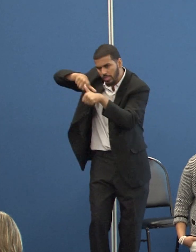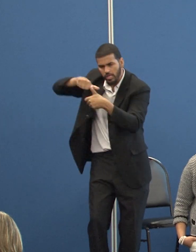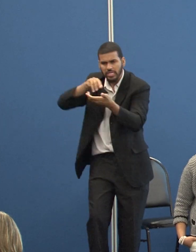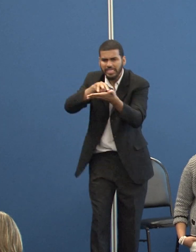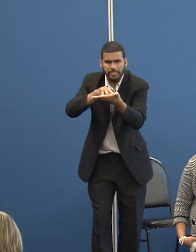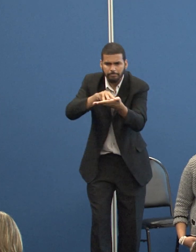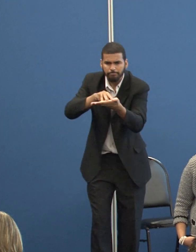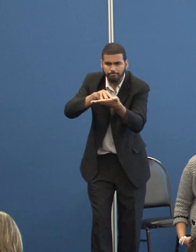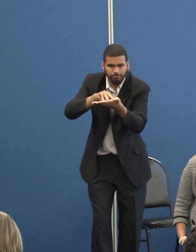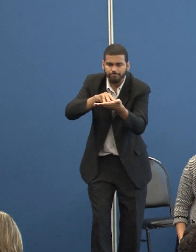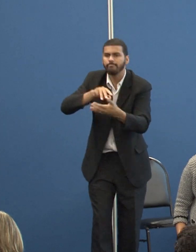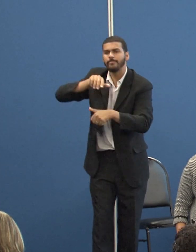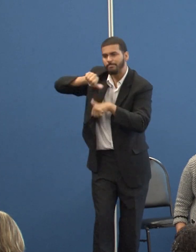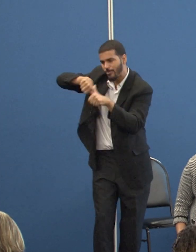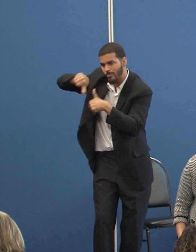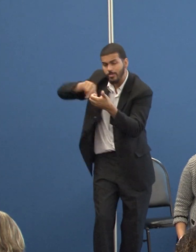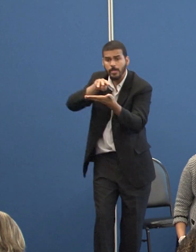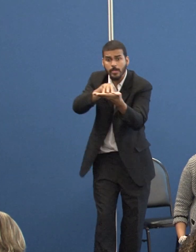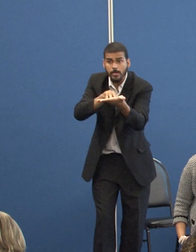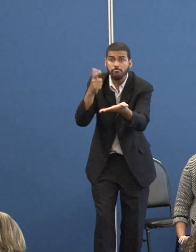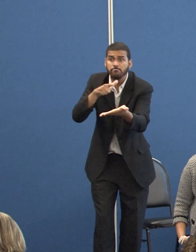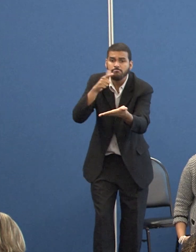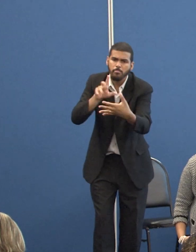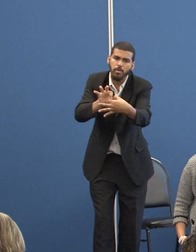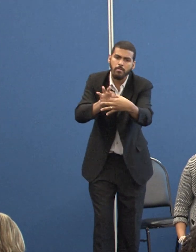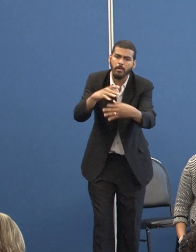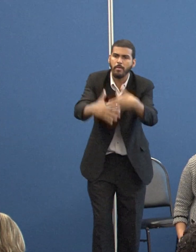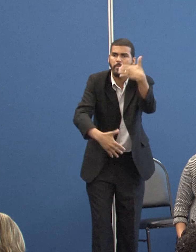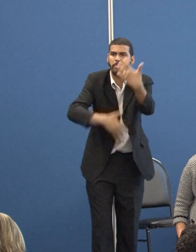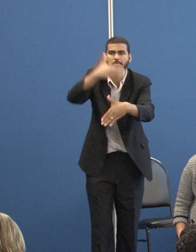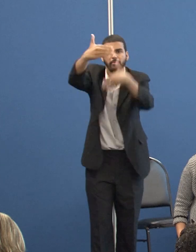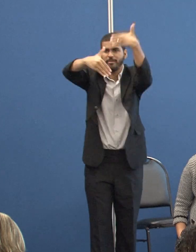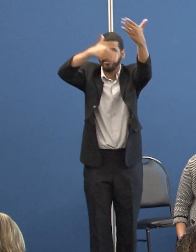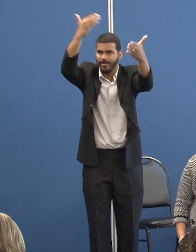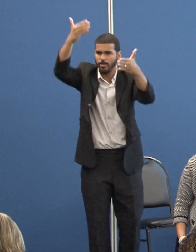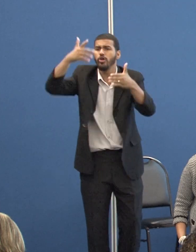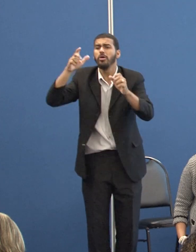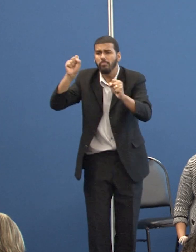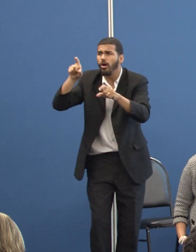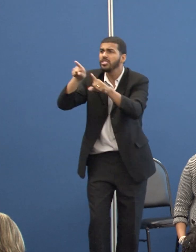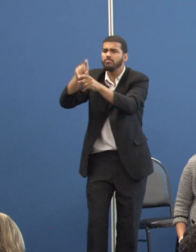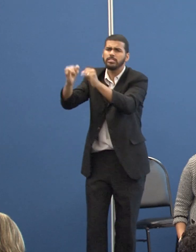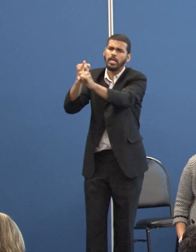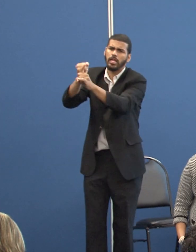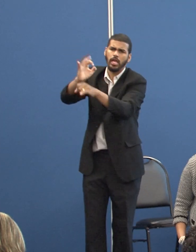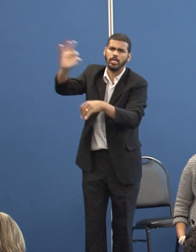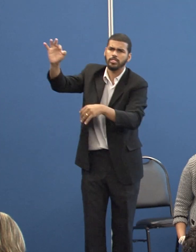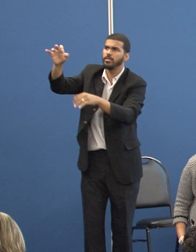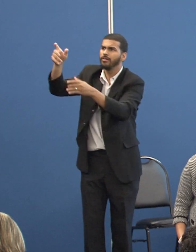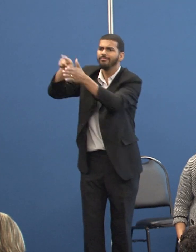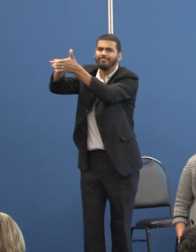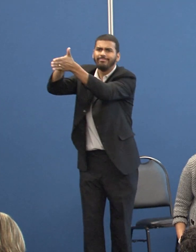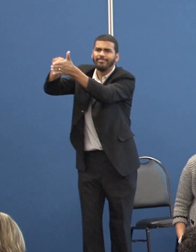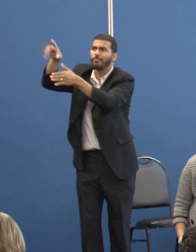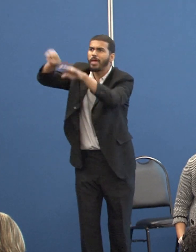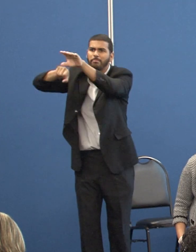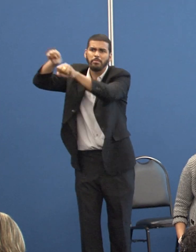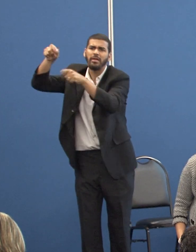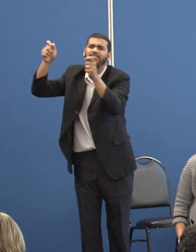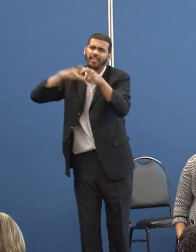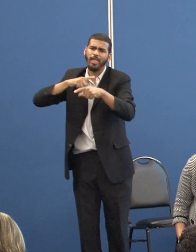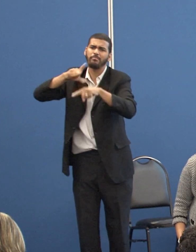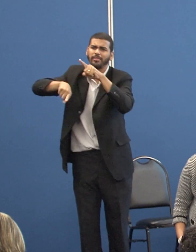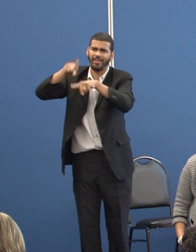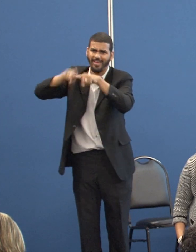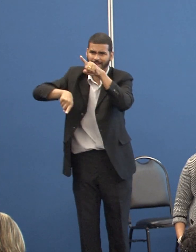não tirar somente as coisas da internet. O que muito se vê aí, e eu falo como defensora da avaliação, não para classificar, mas